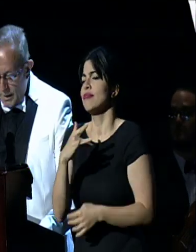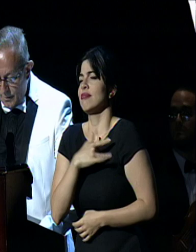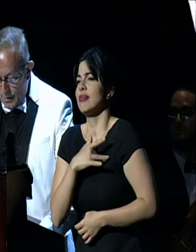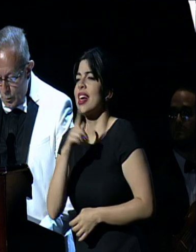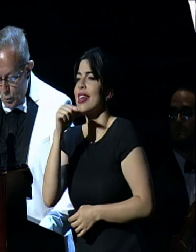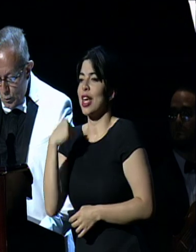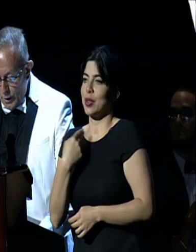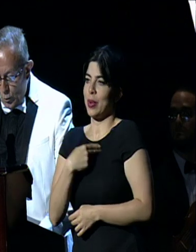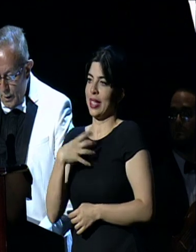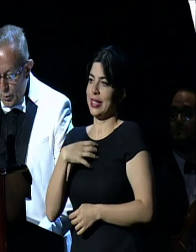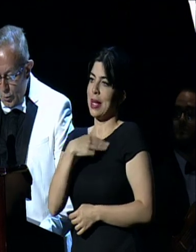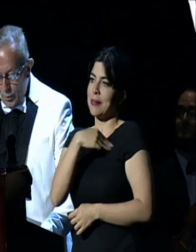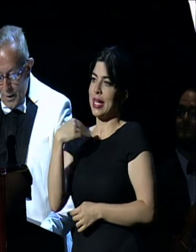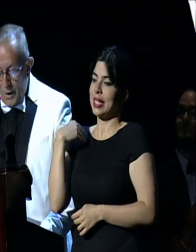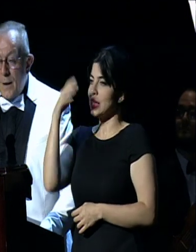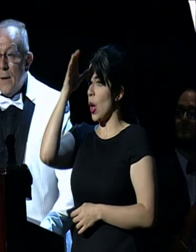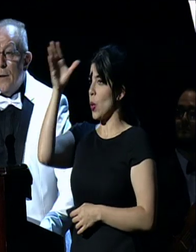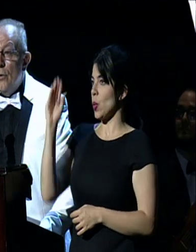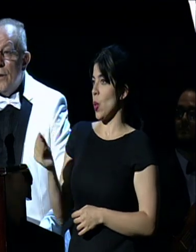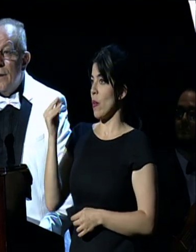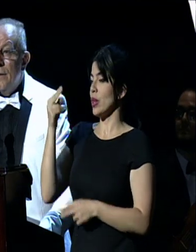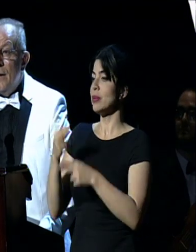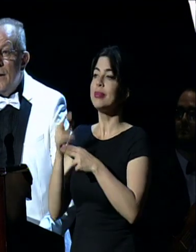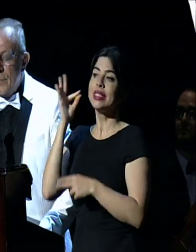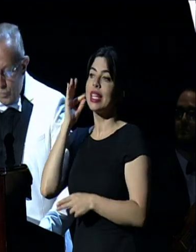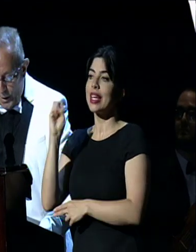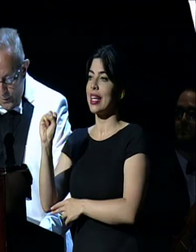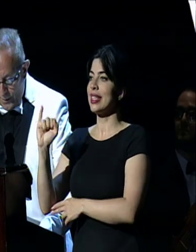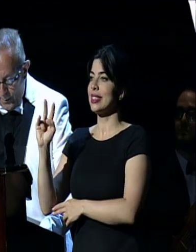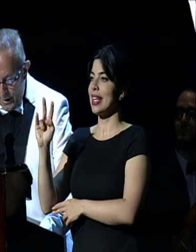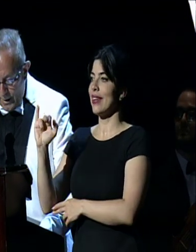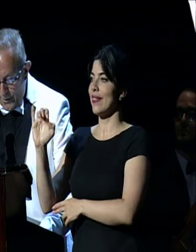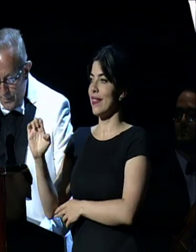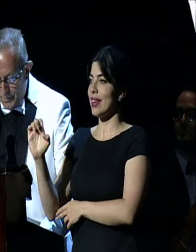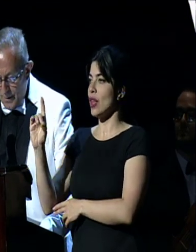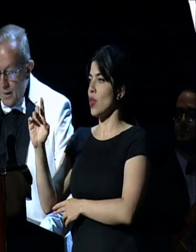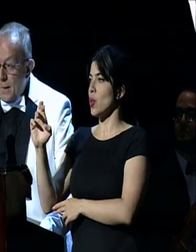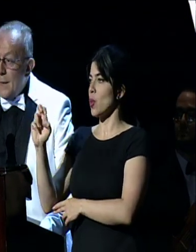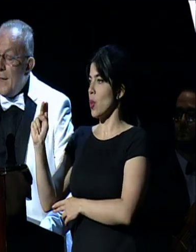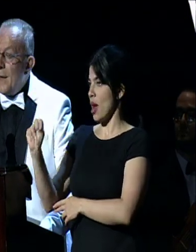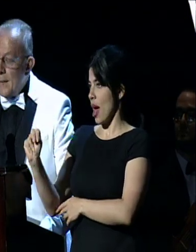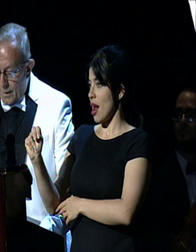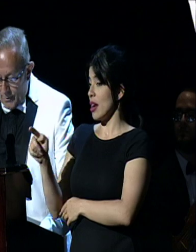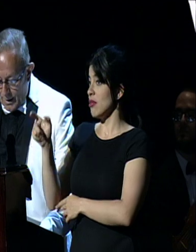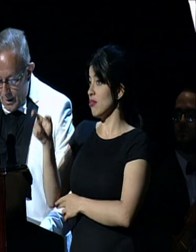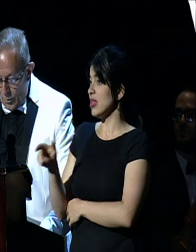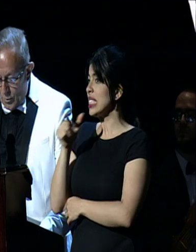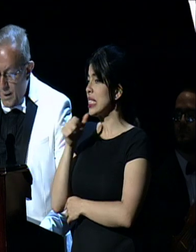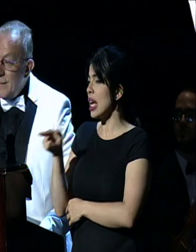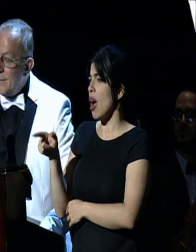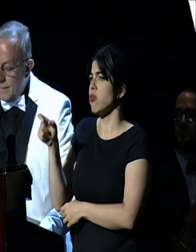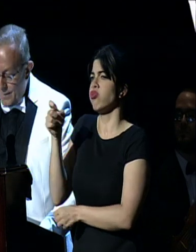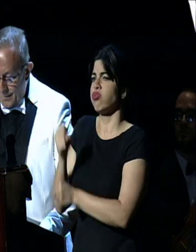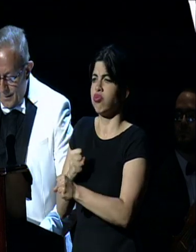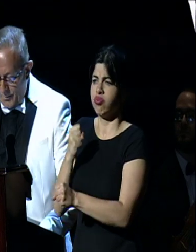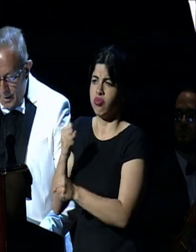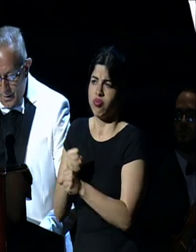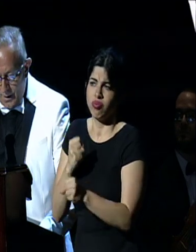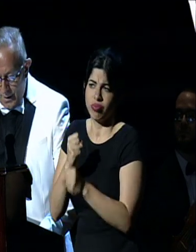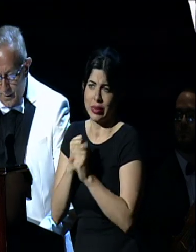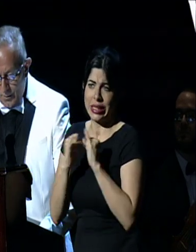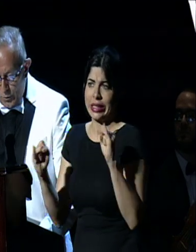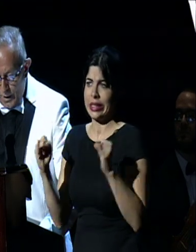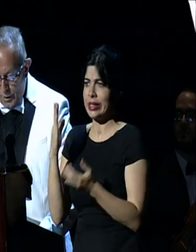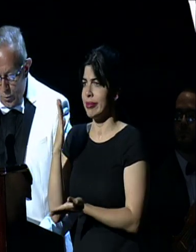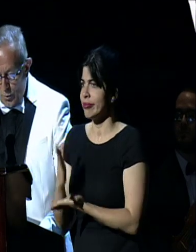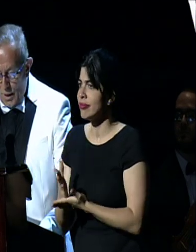nuestra ministra de Cultura y Juventud, la señora Silvi Durán Salvatierra, quien ha trabajado incesantemente